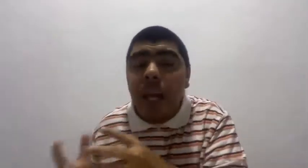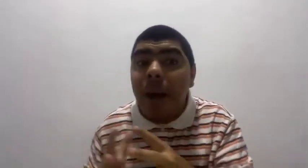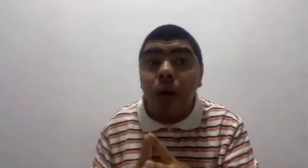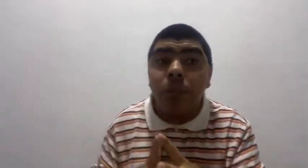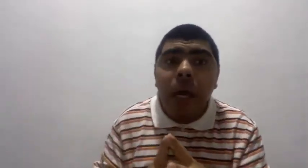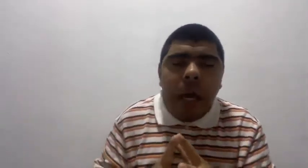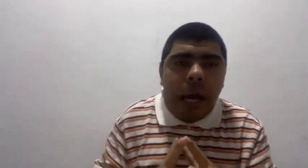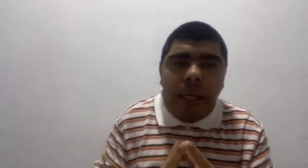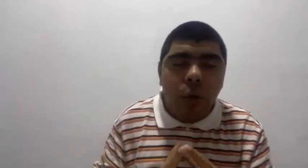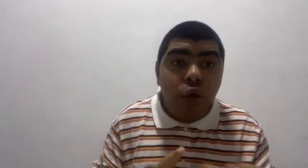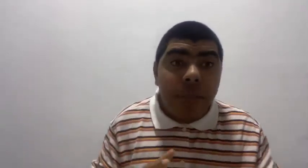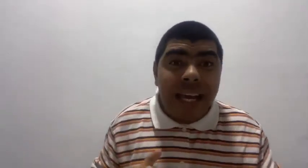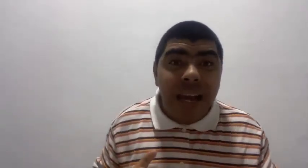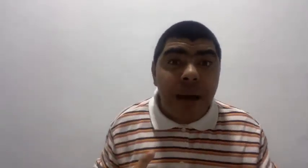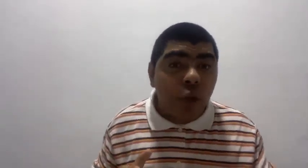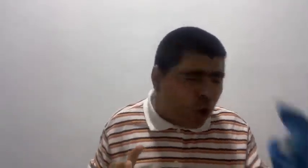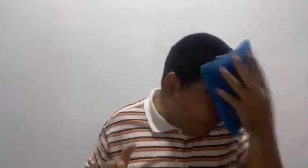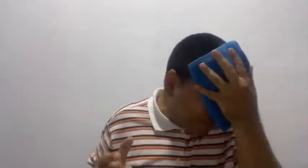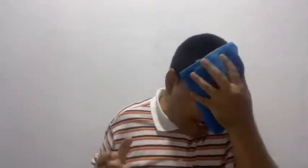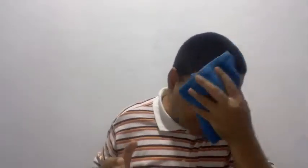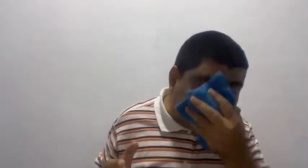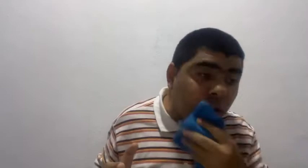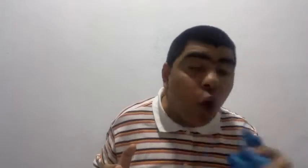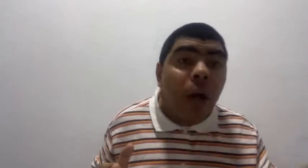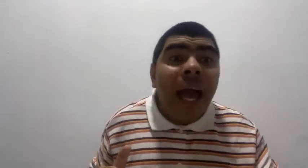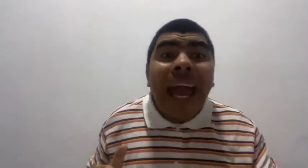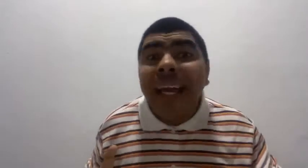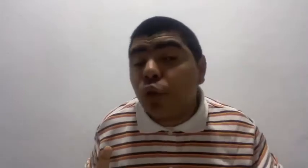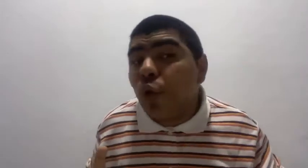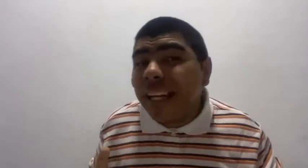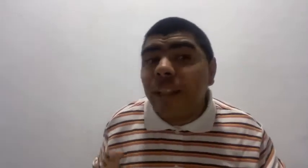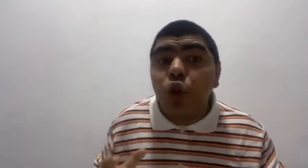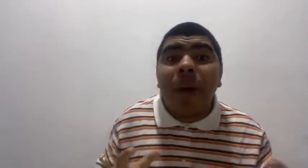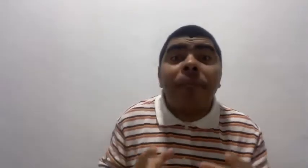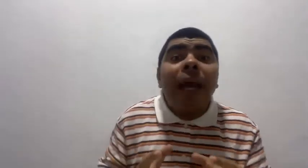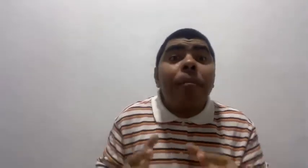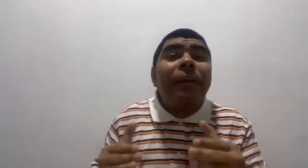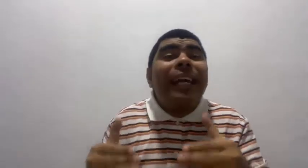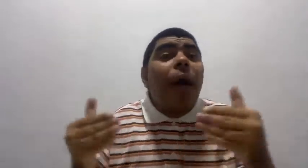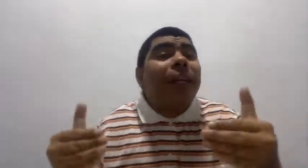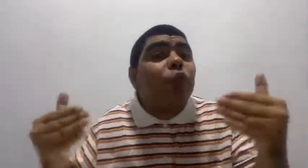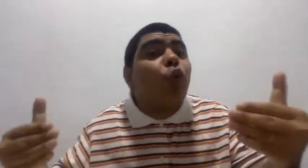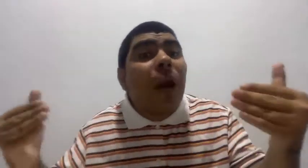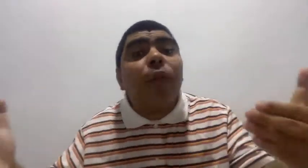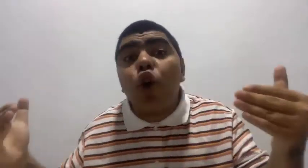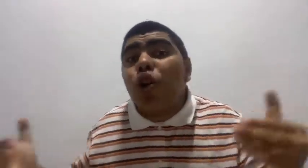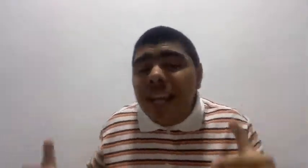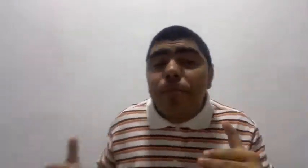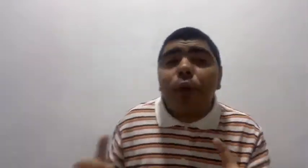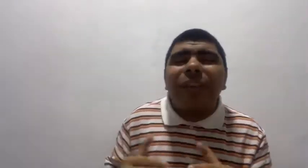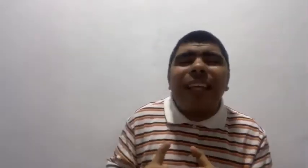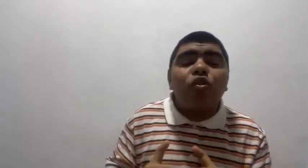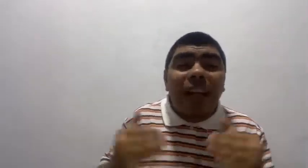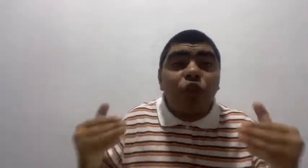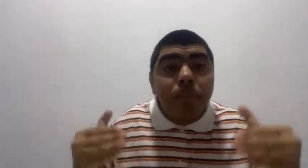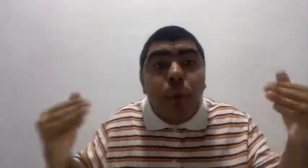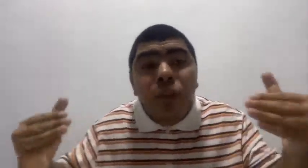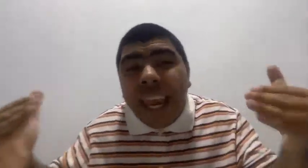hermano. Aleluya. Mi alma adora al Señor Jesucristo. Ve, bienaventurados los limpios de corazón, porque